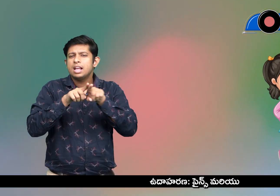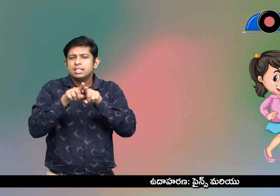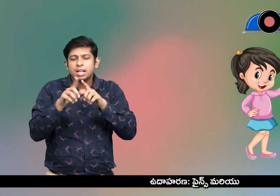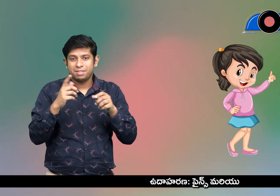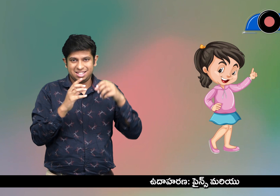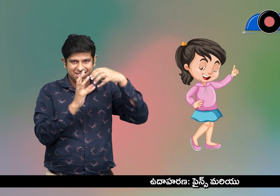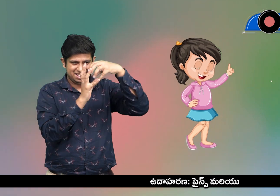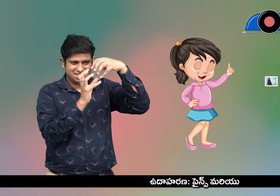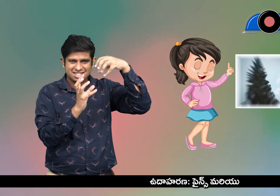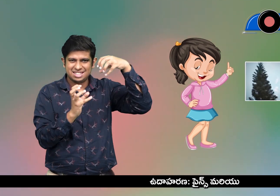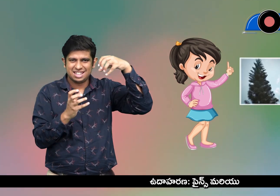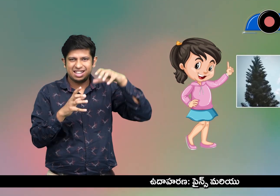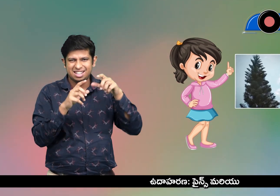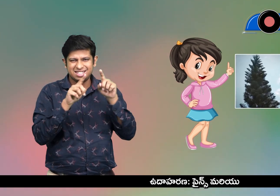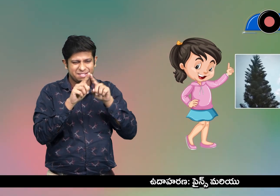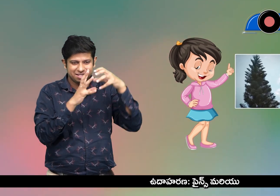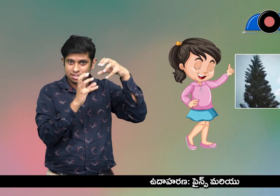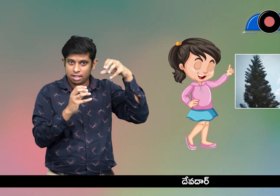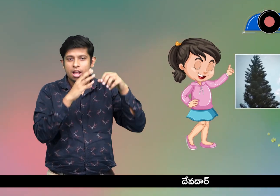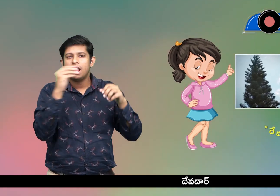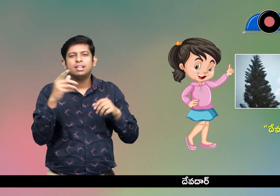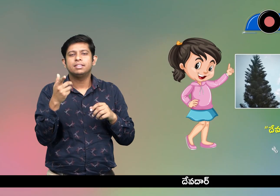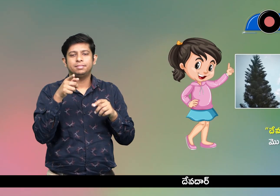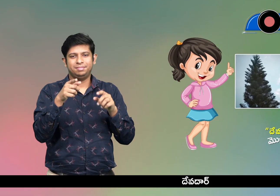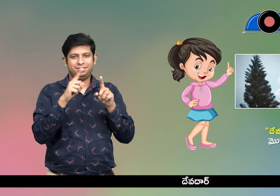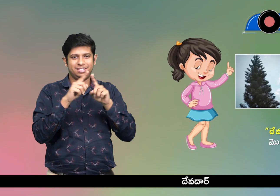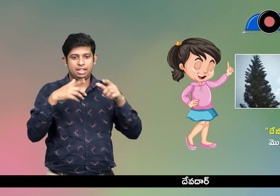ఉదాహరణ పైన్స్ మరియు దుర్గంధ.